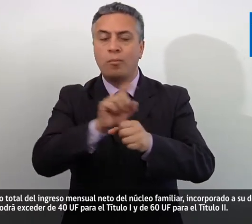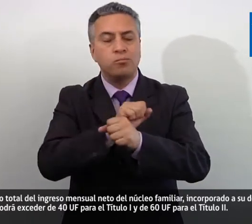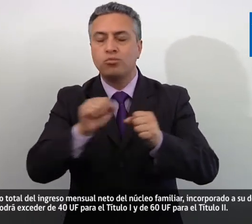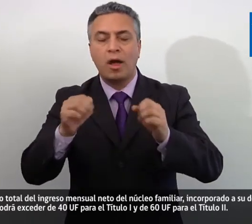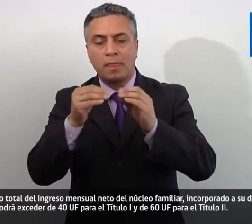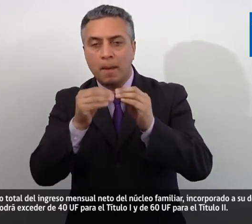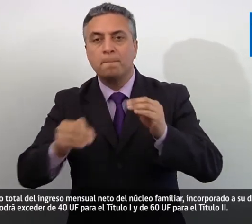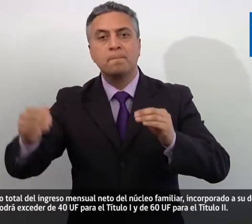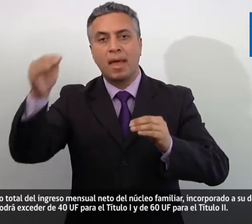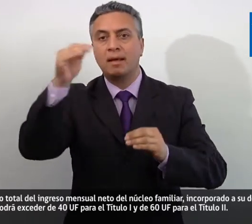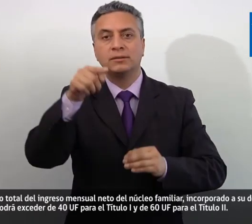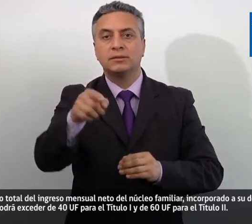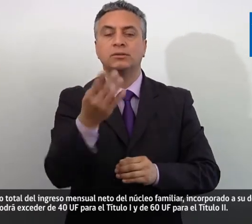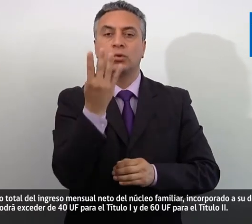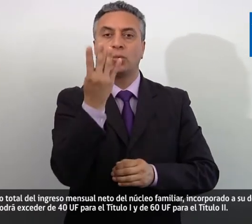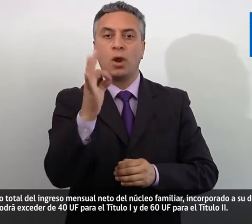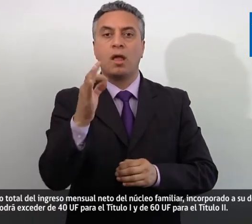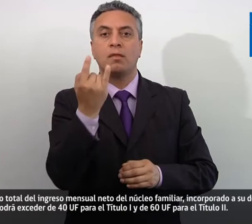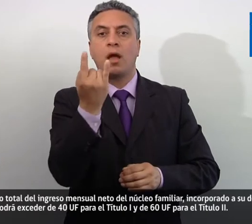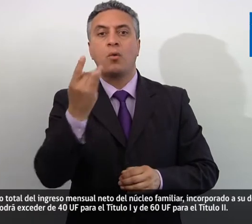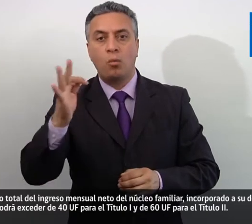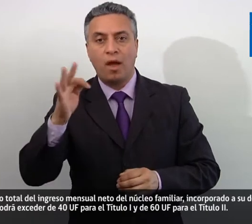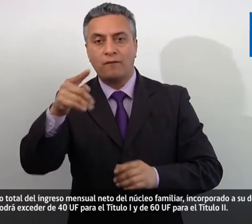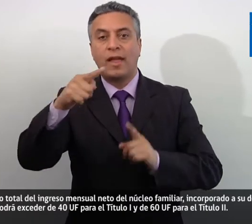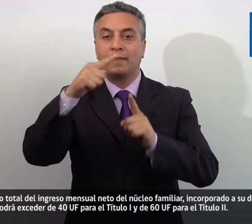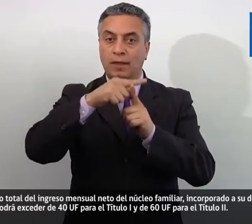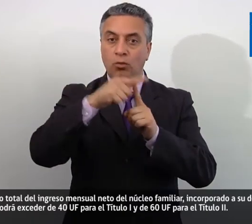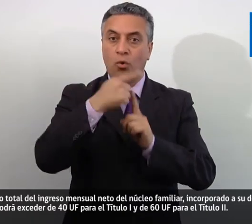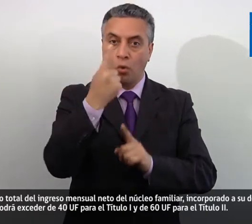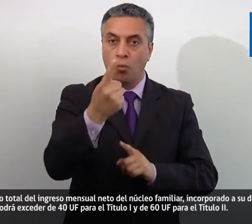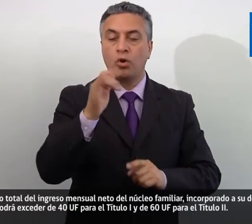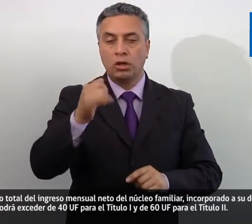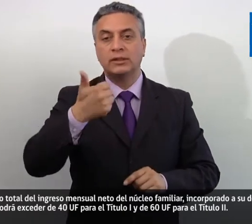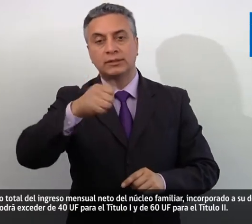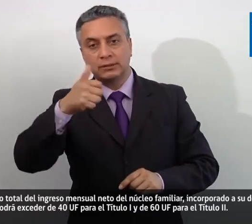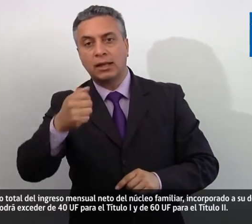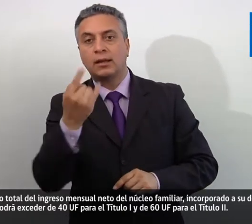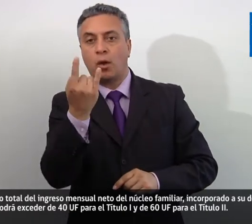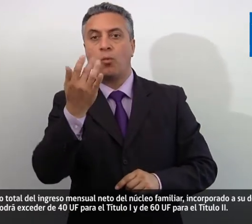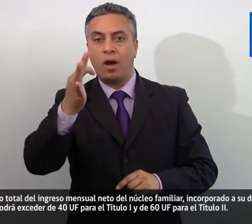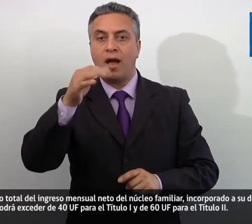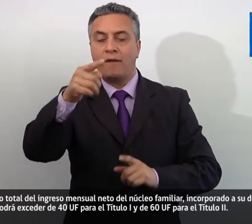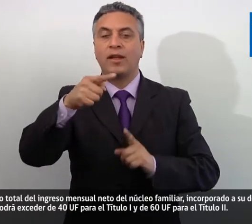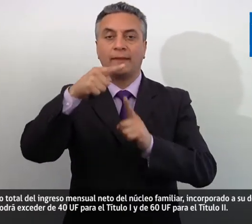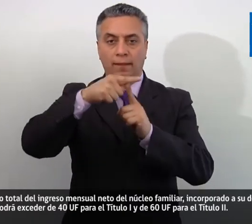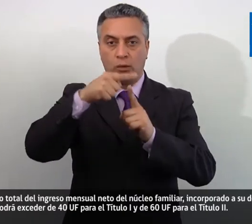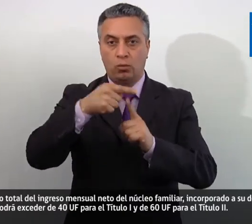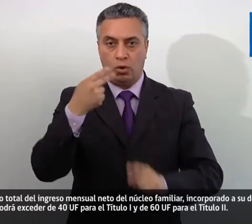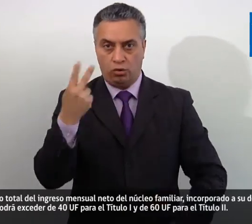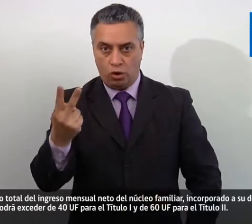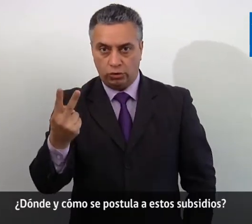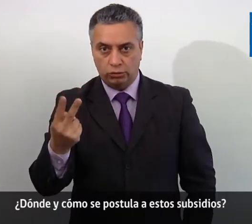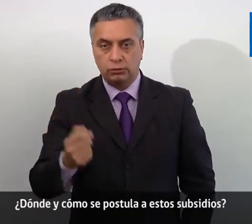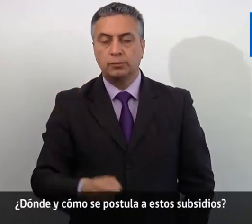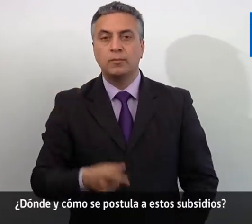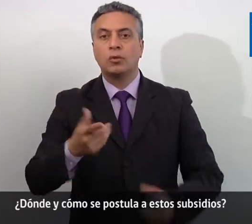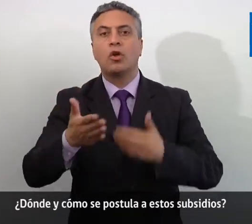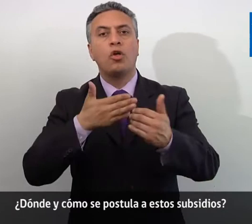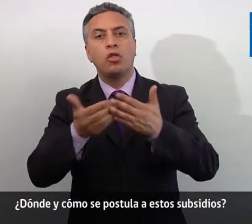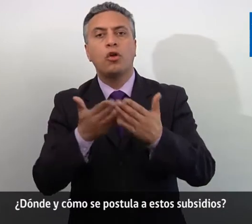exceder de 40 UF para el título 1 y de 60 UF para el título 2. ¿Dónde y cómo